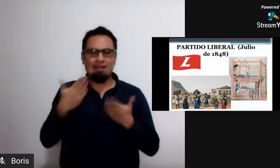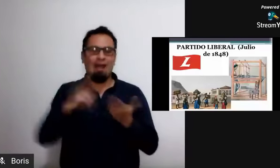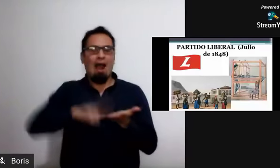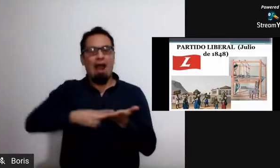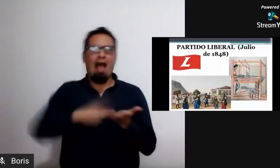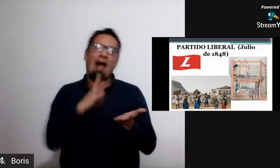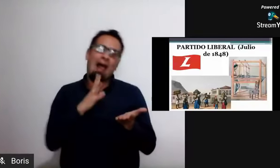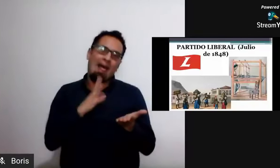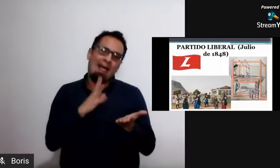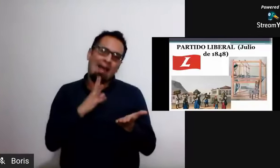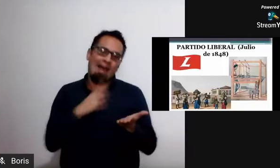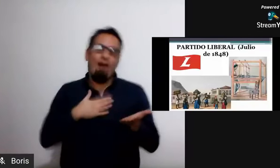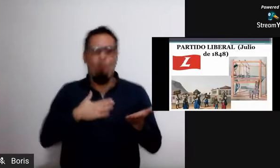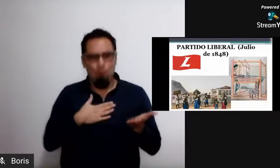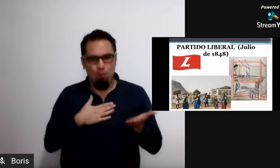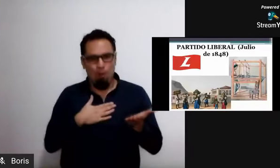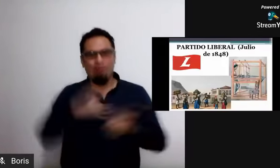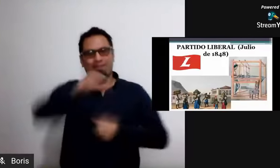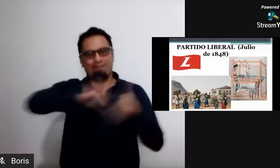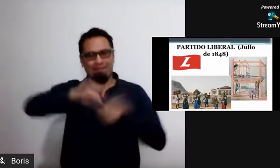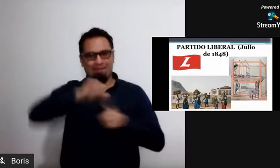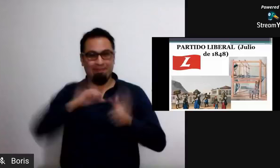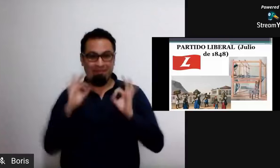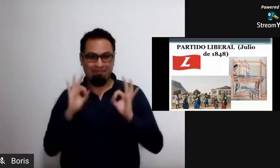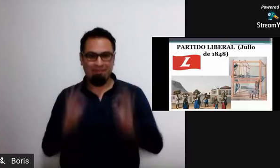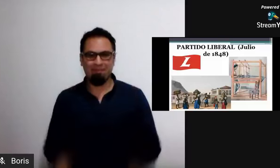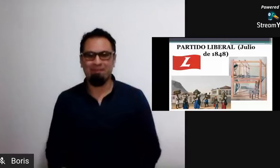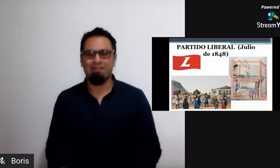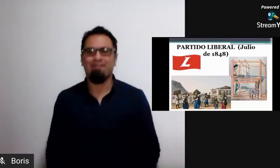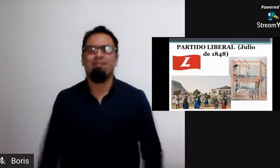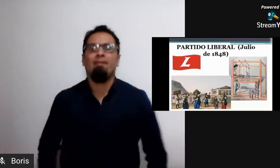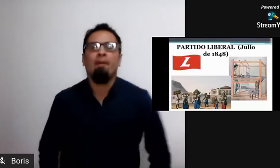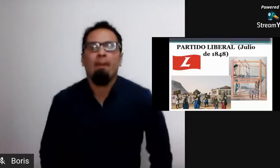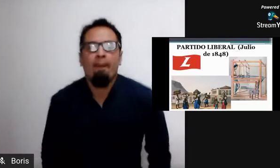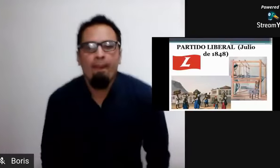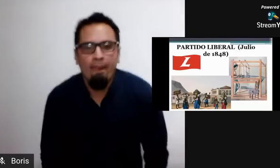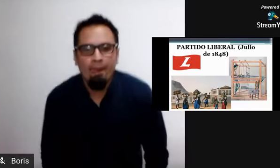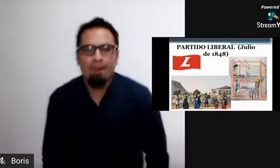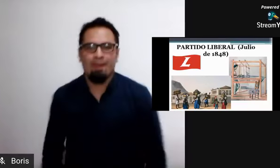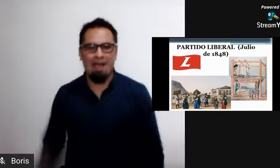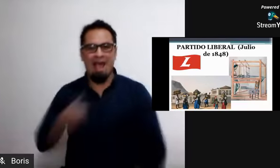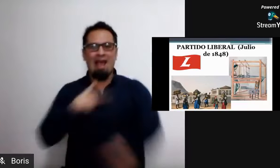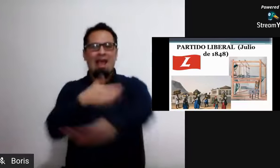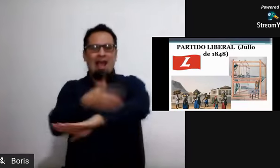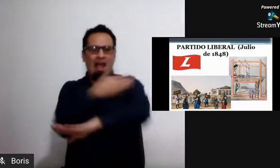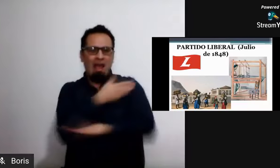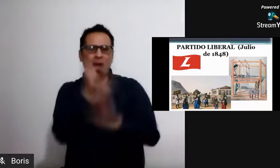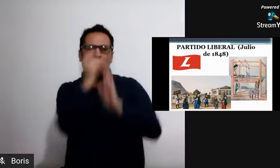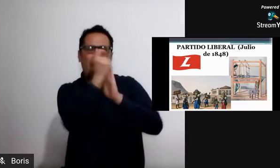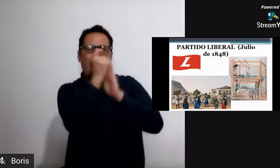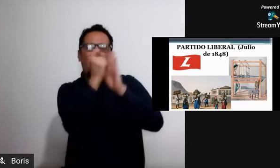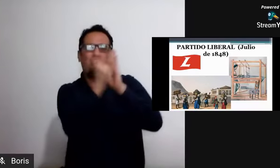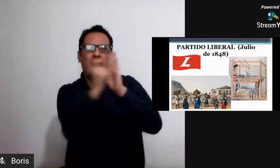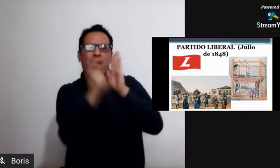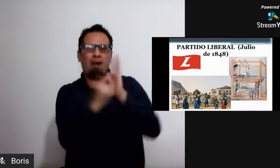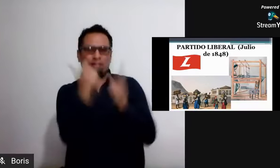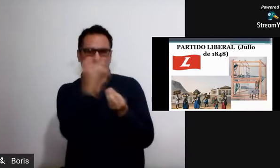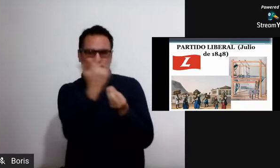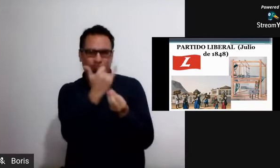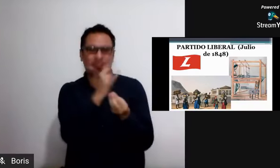Listo, perfecto. Ustedes saben que es importante que hagamos estos relevos para que los intérpretes también puedan